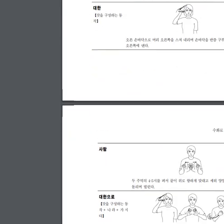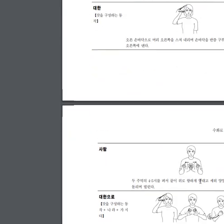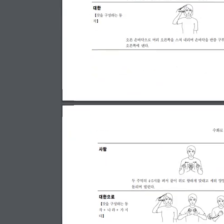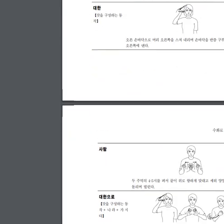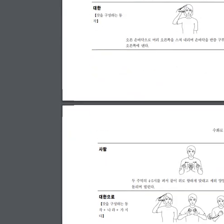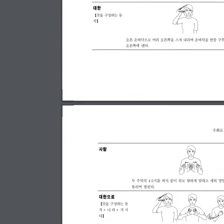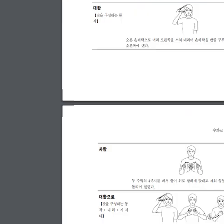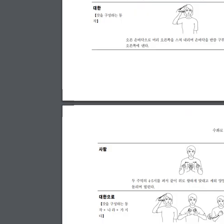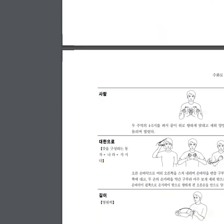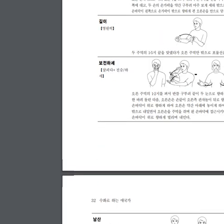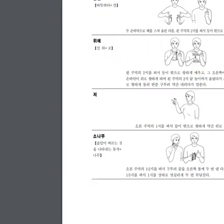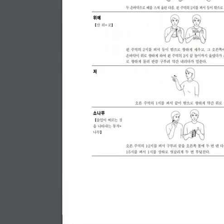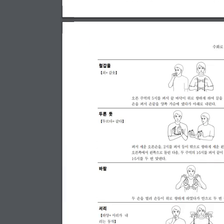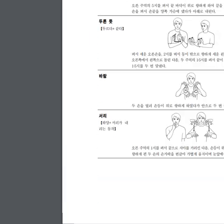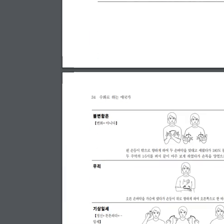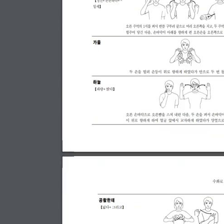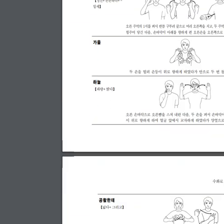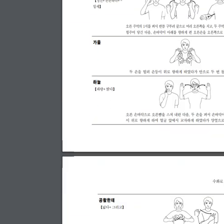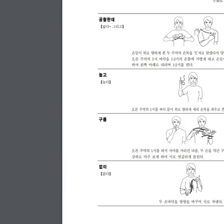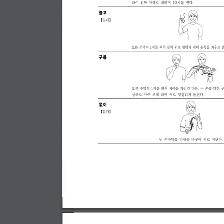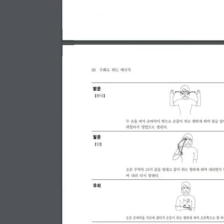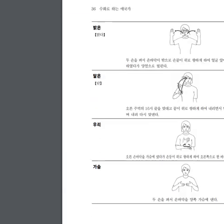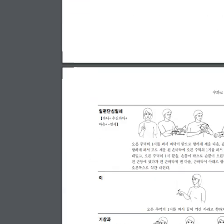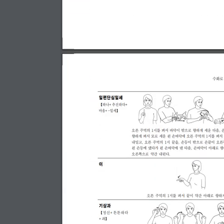네, 뭐 단어에 관한 설명만 돼 있죠.